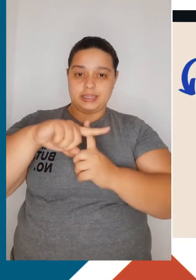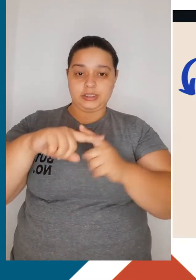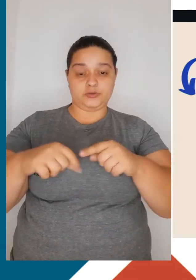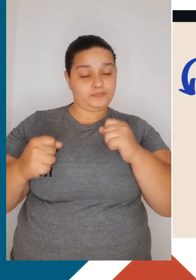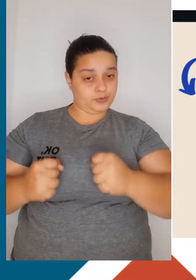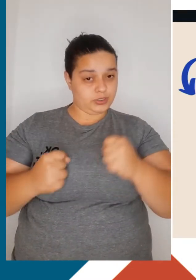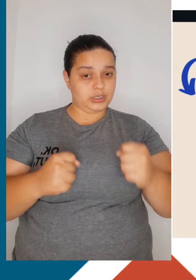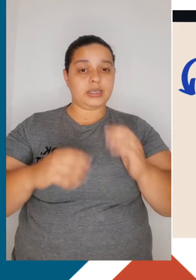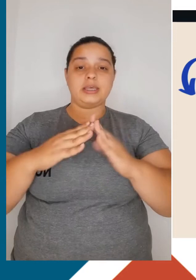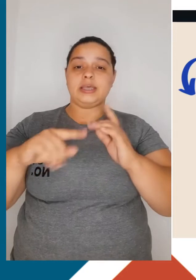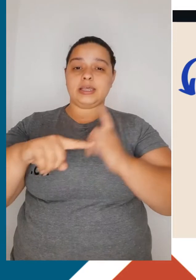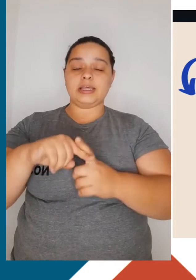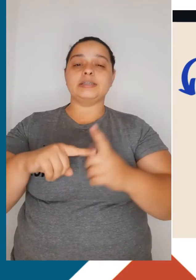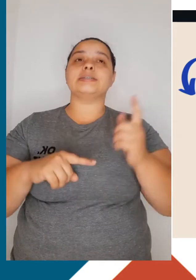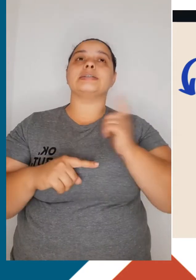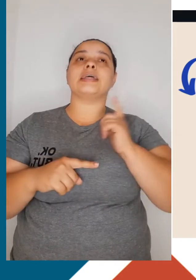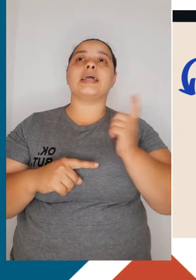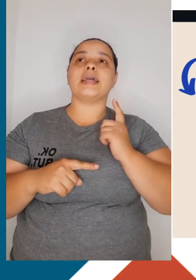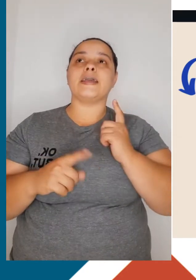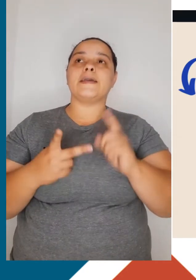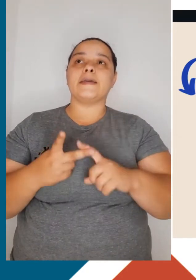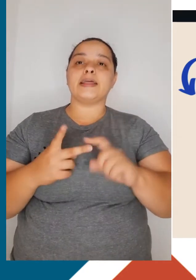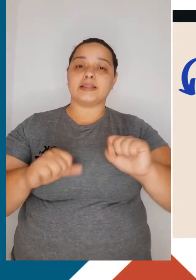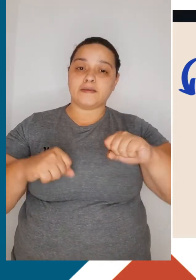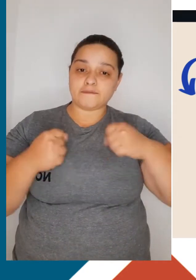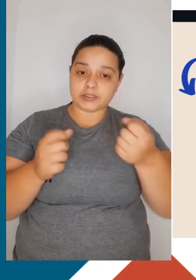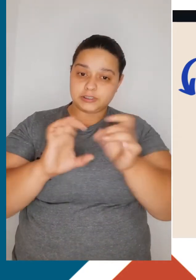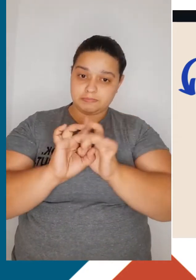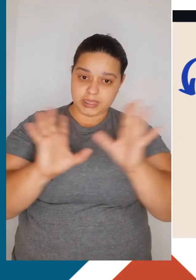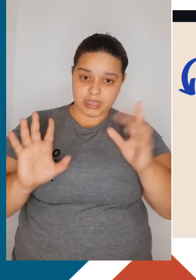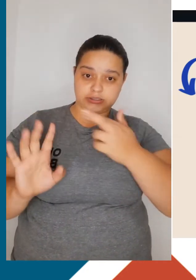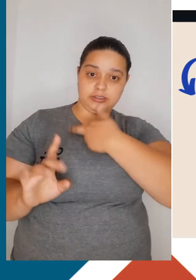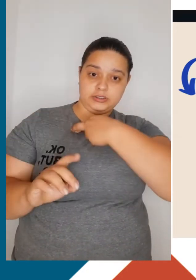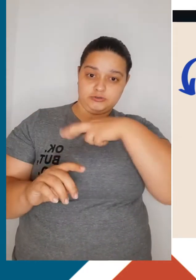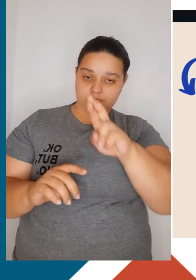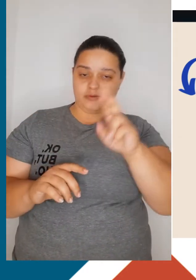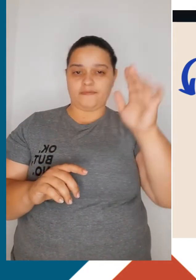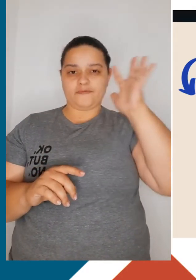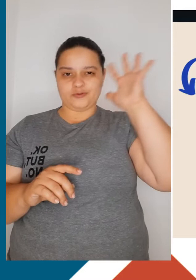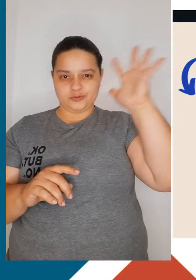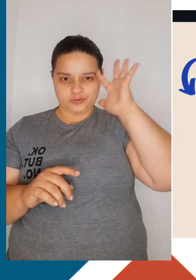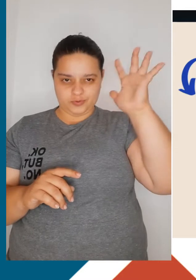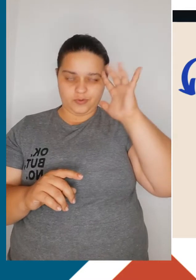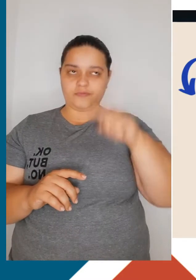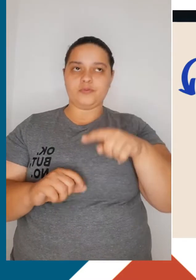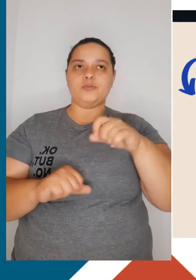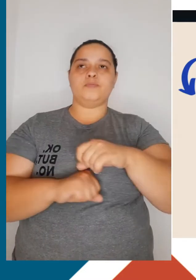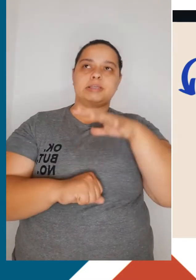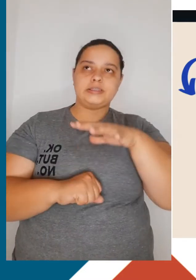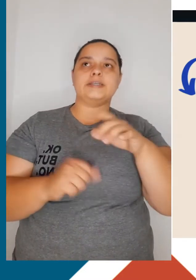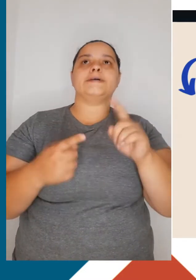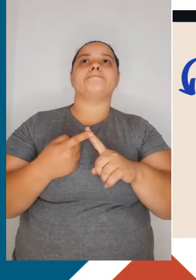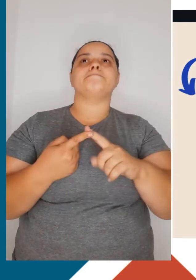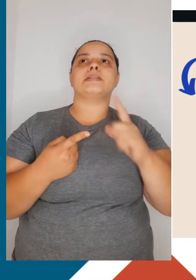Ao poder das igrejas, a gente vai ter a defesa da liberdade religiosa pelos filósofos iluministas. Eles